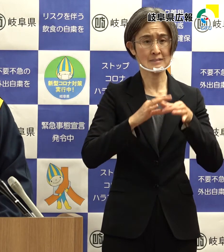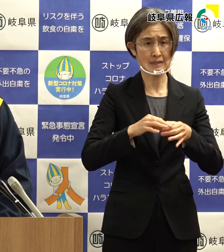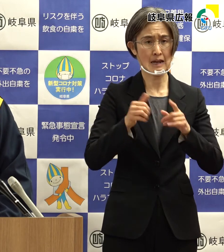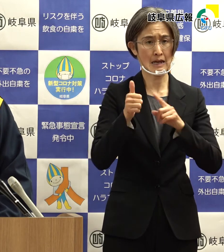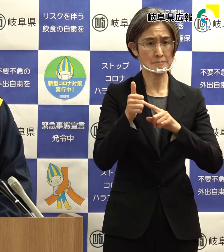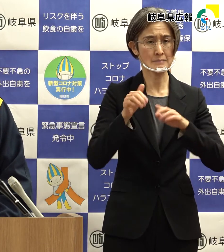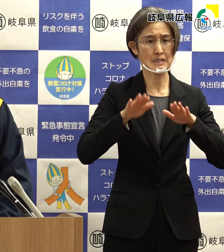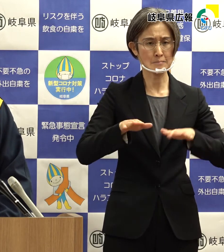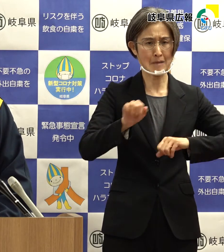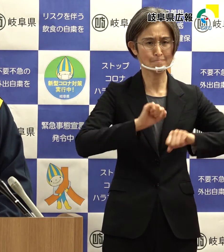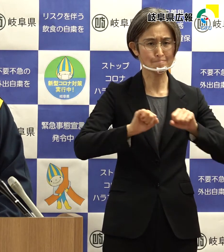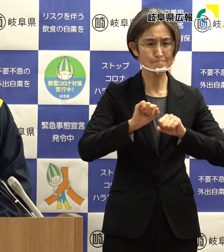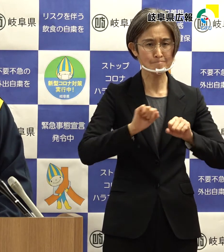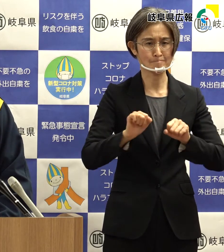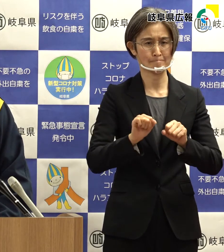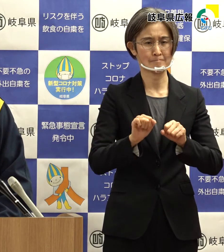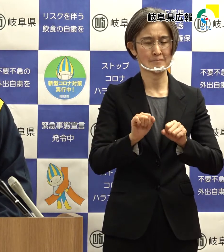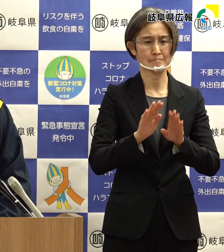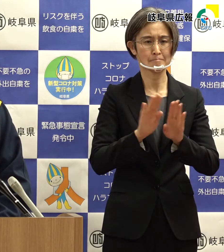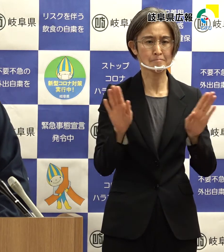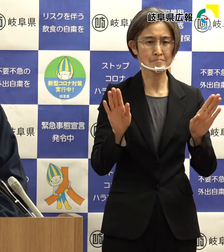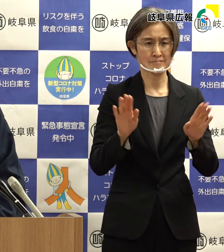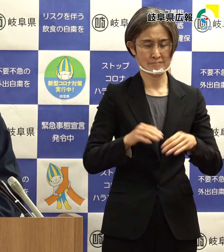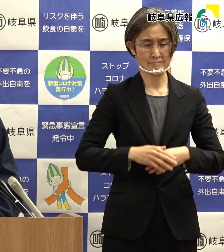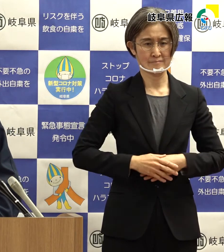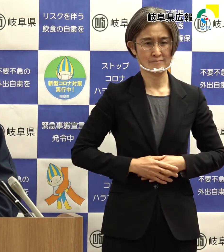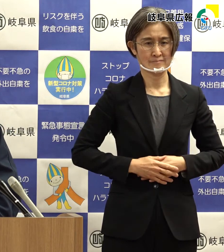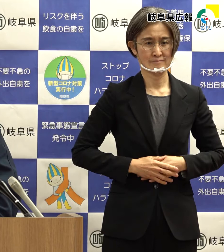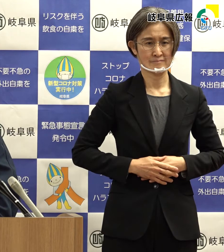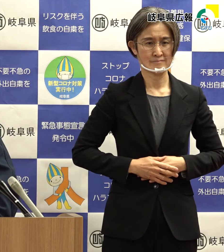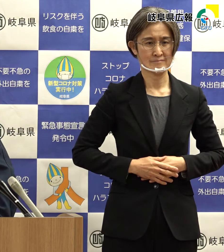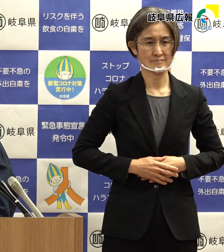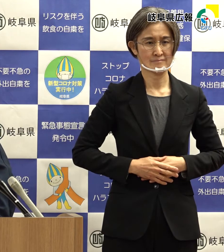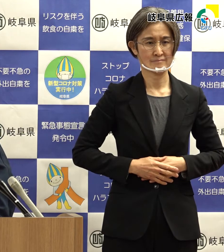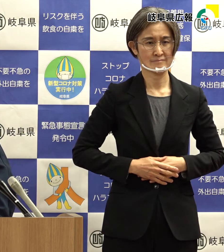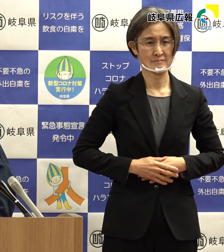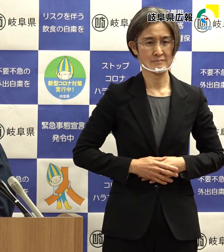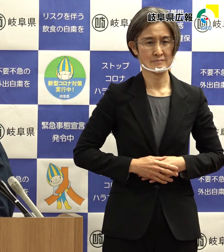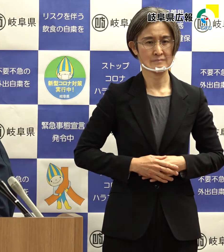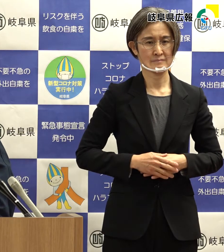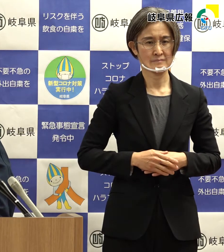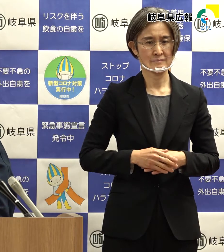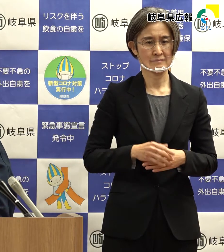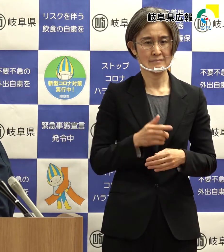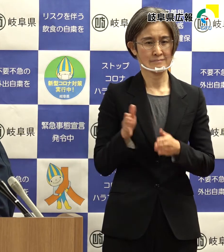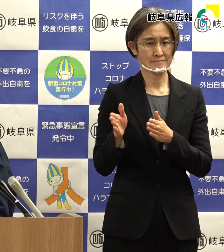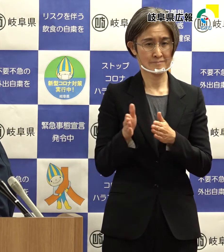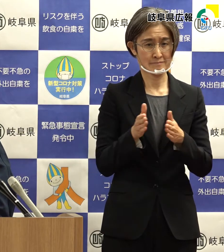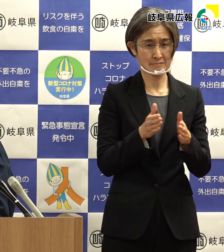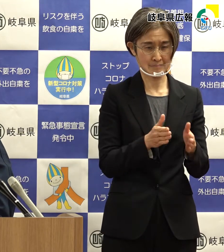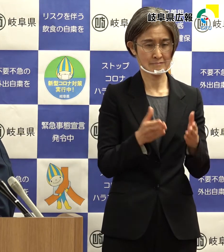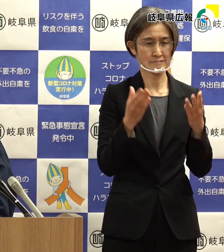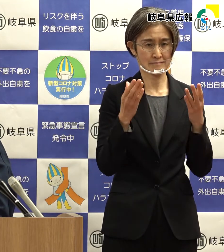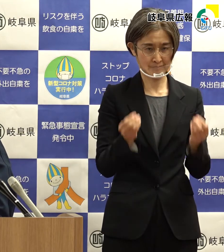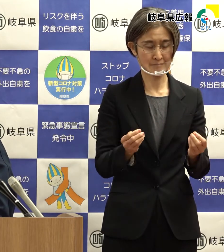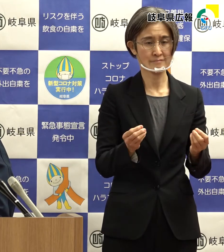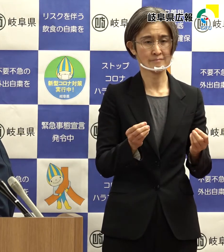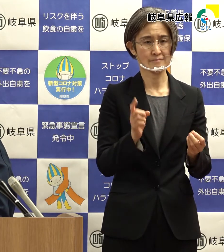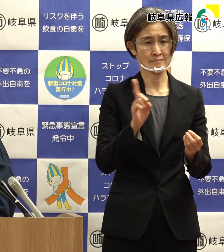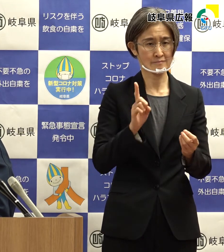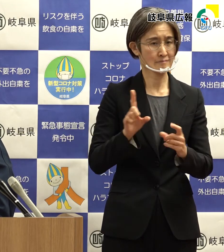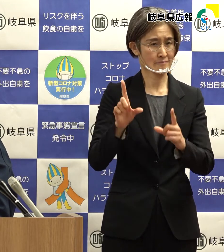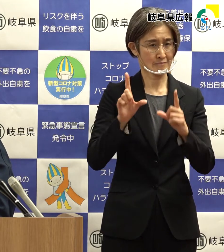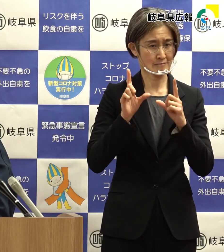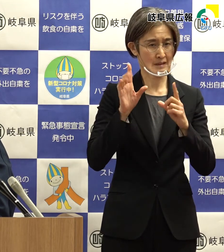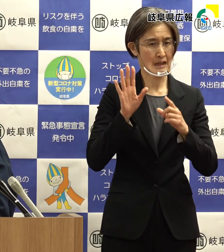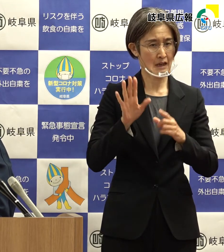、おそらく論点が整理できれば何がしか の連絡があるんでは